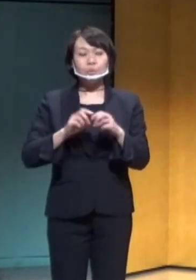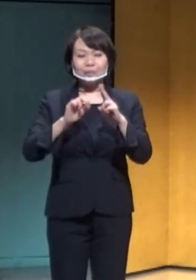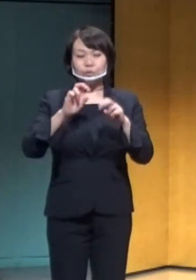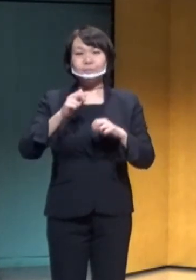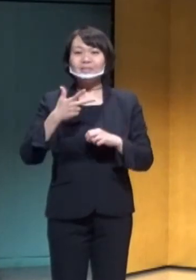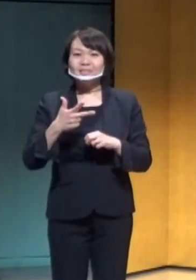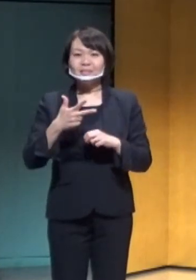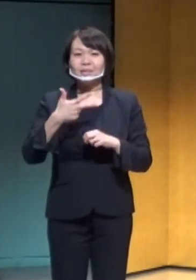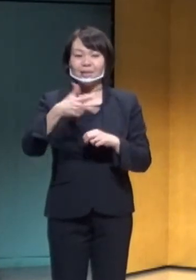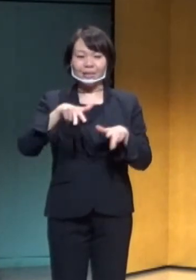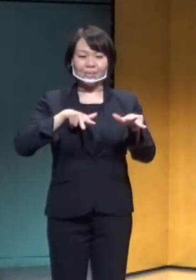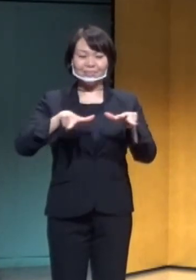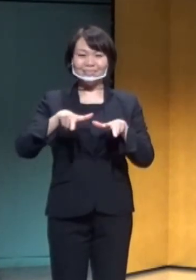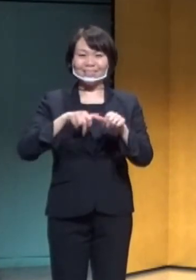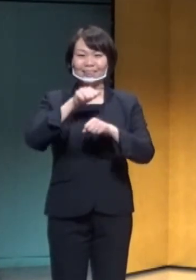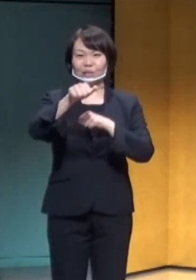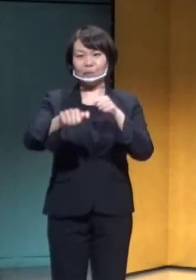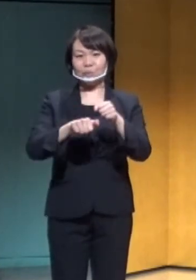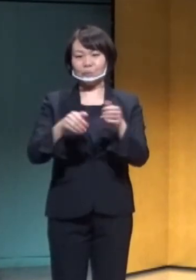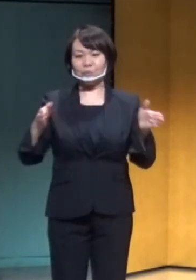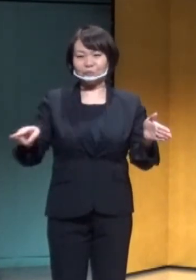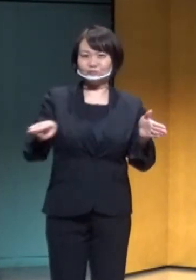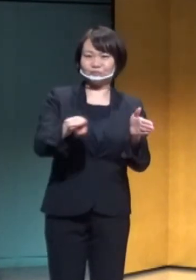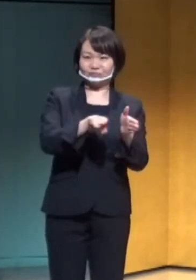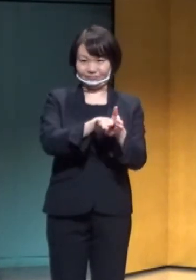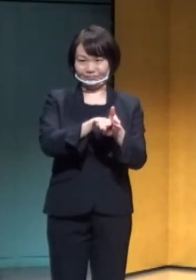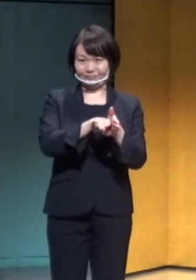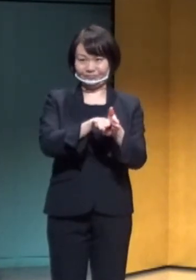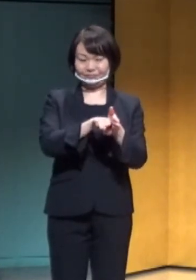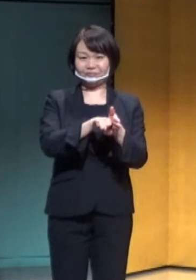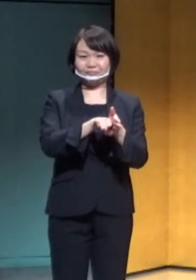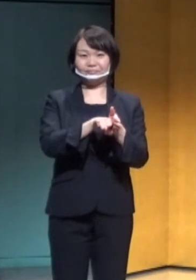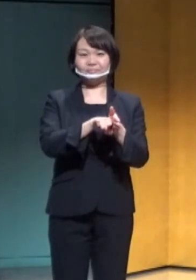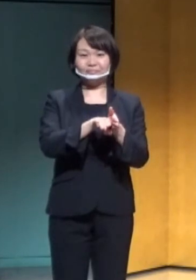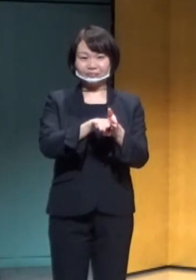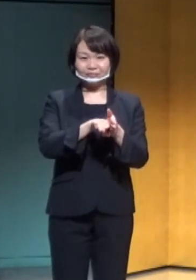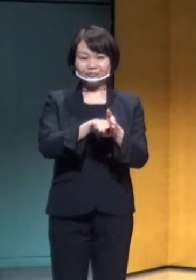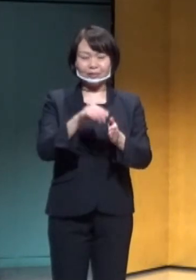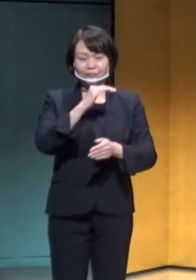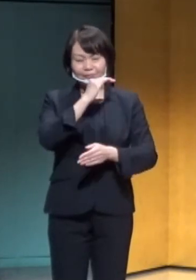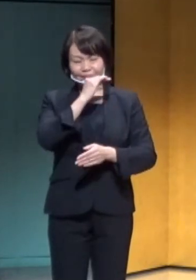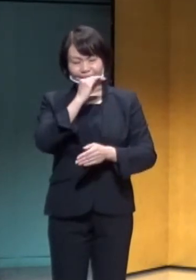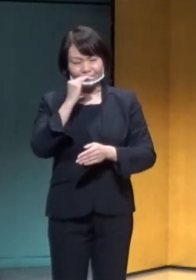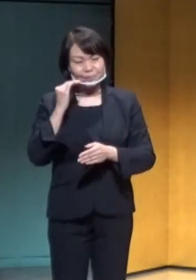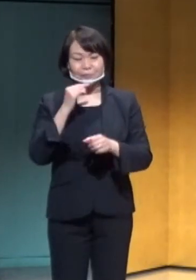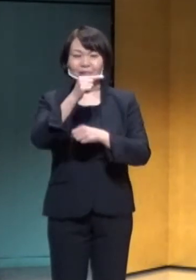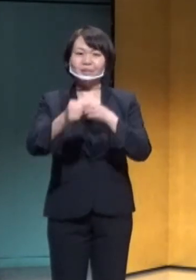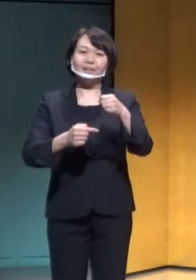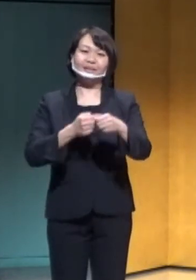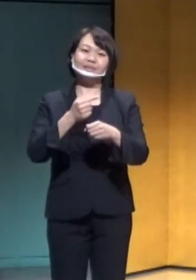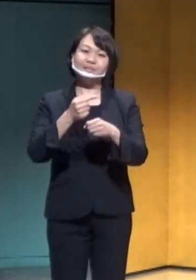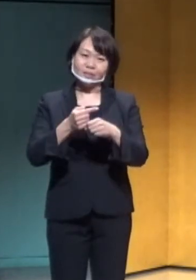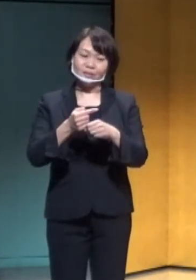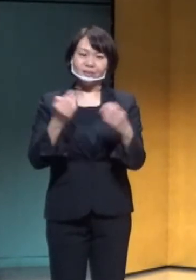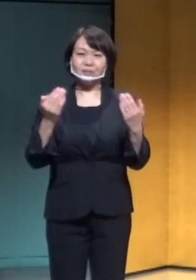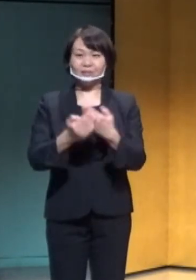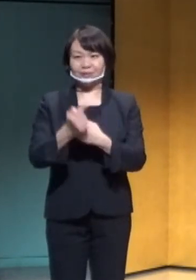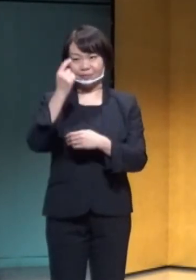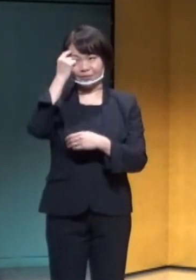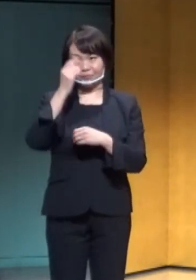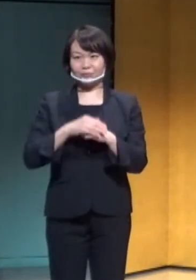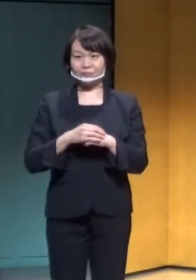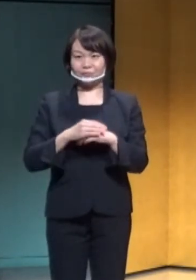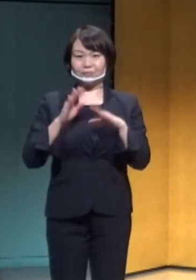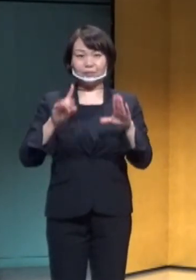が市政50周年を迎える大変に素晴らしい1年であります。ぜひこの1年